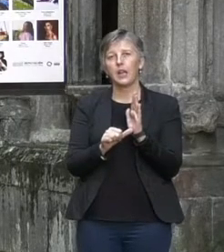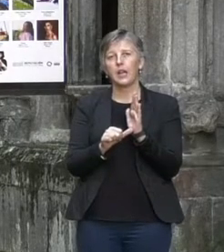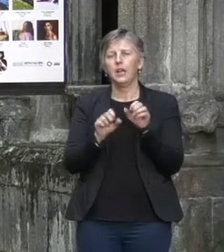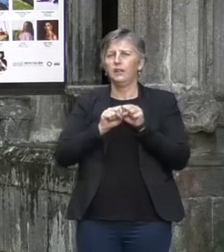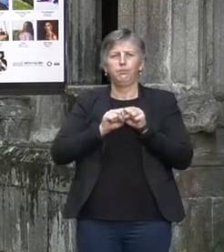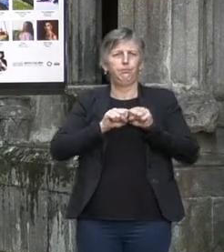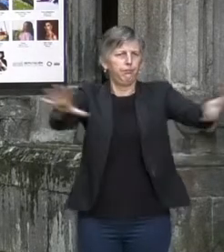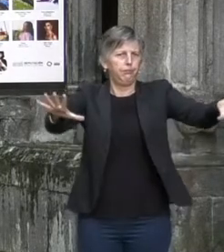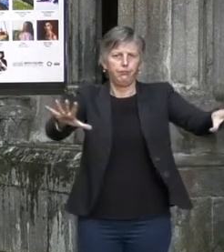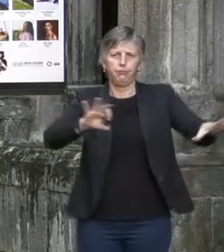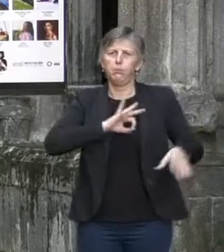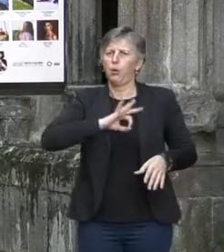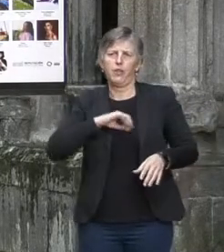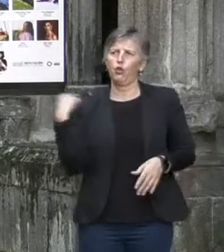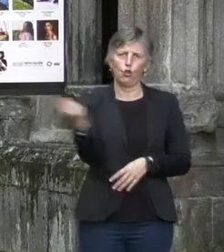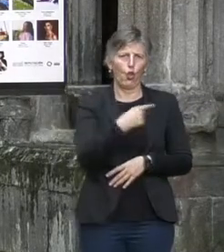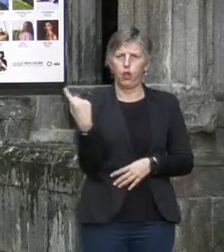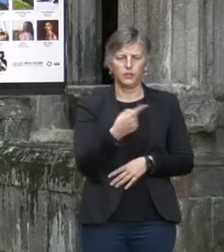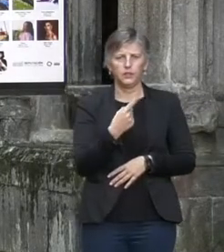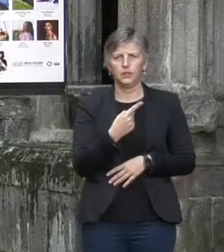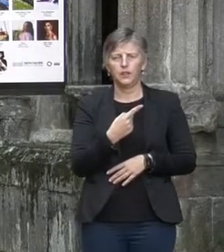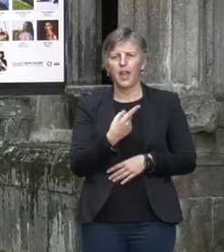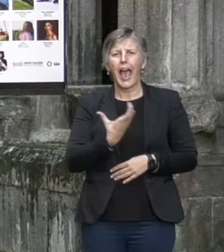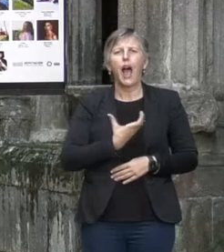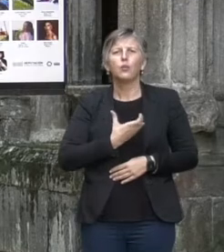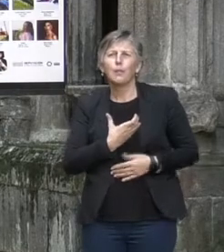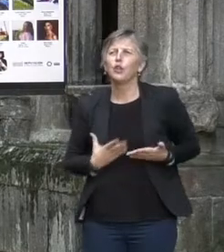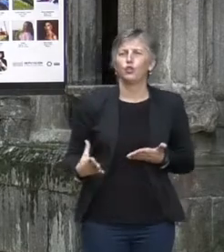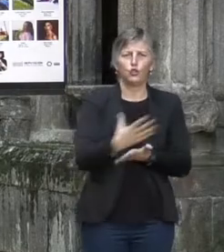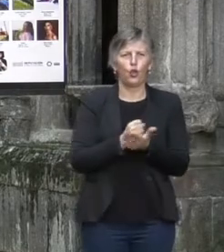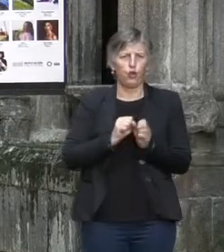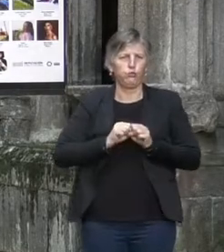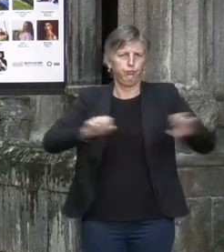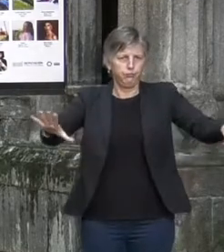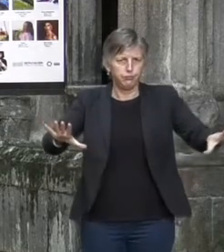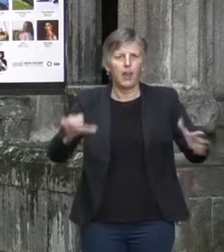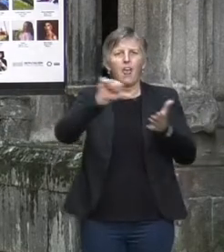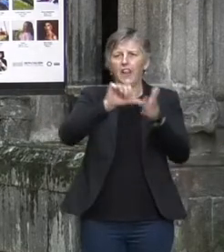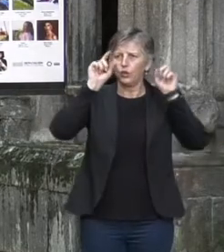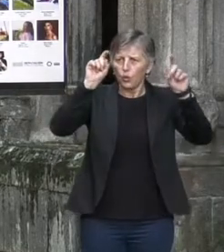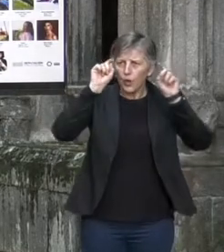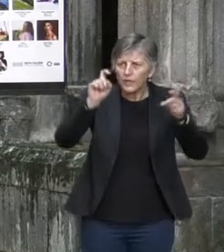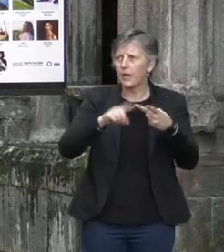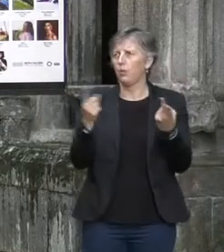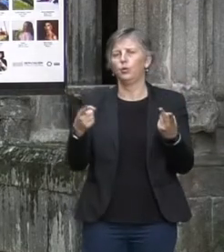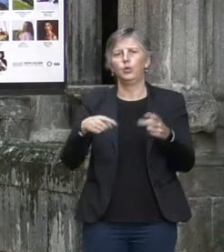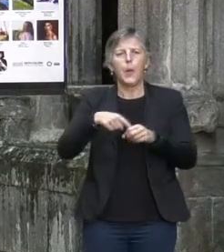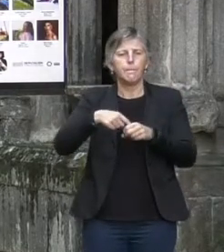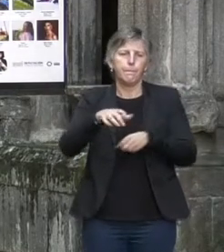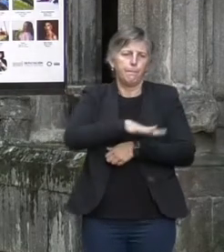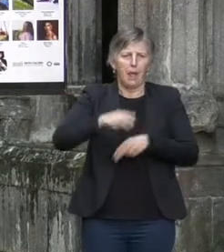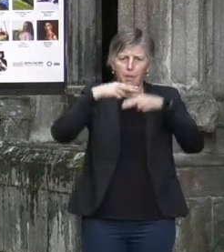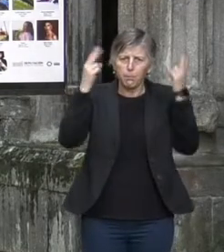todos os recunchos da provincia, a todos os concellos da provincia, os centros educativos, as prazas